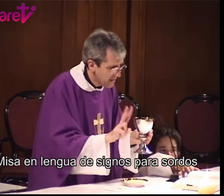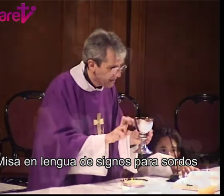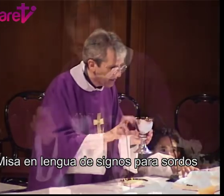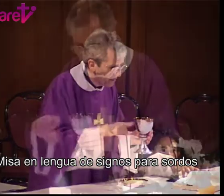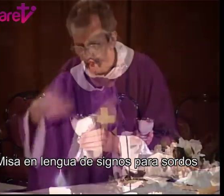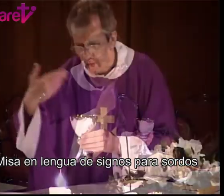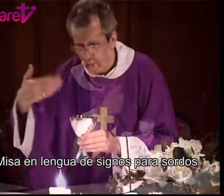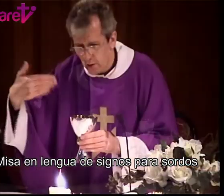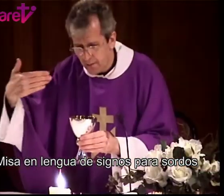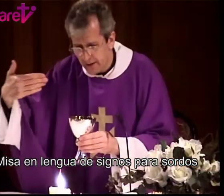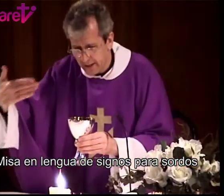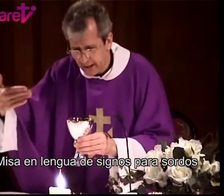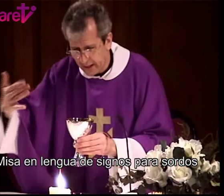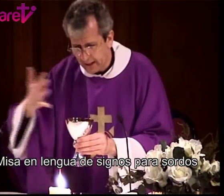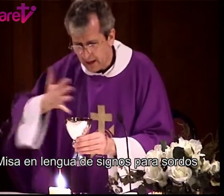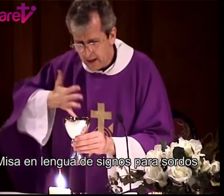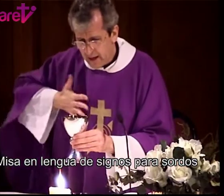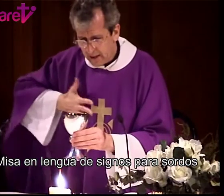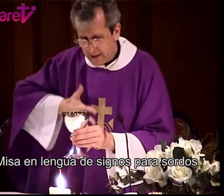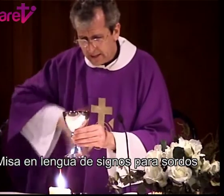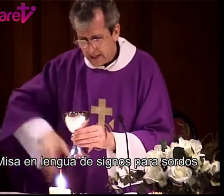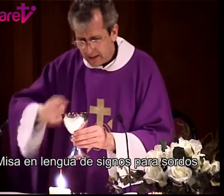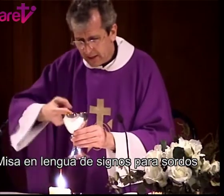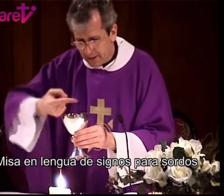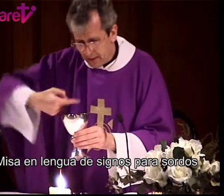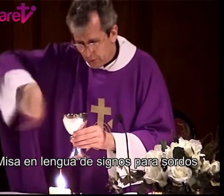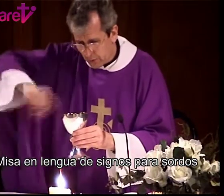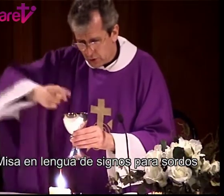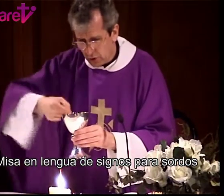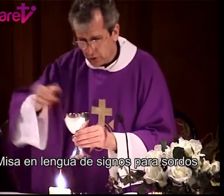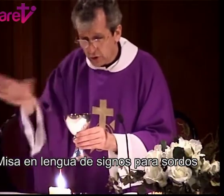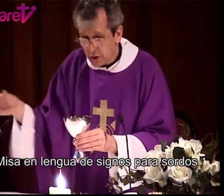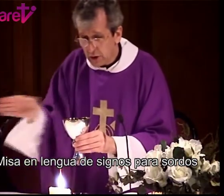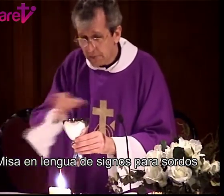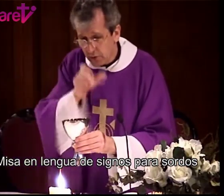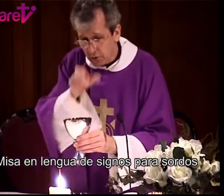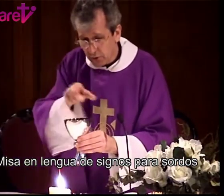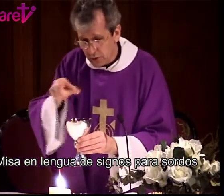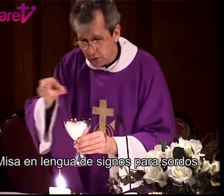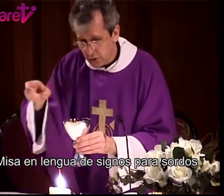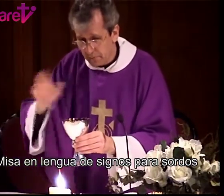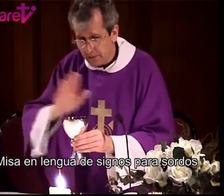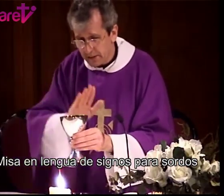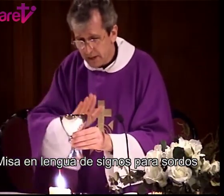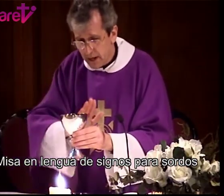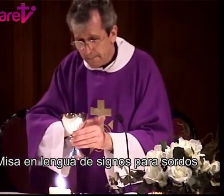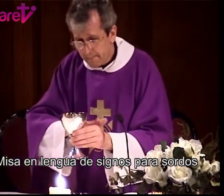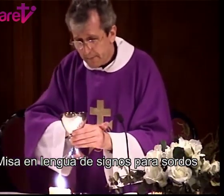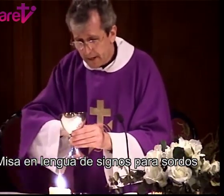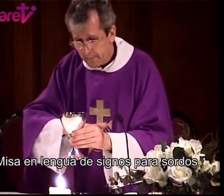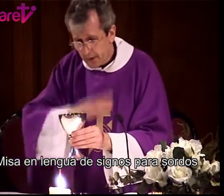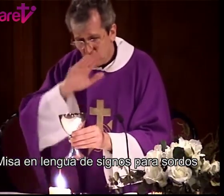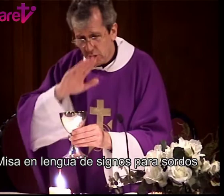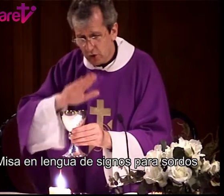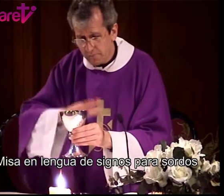alianza nueva y eterna, que será derramada por vosotros y por todos los hombres para el perdón de los